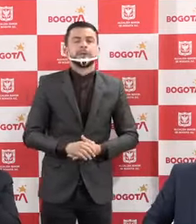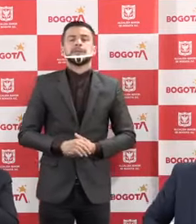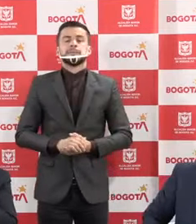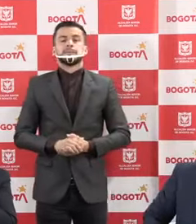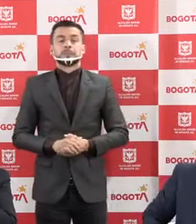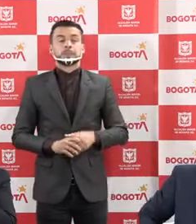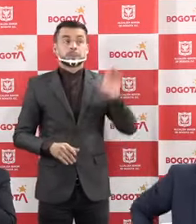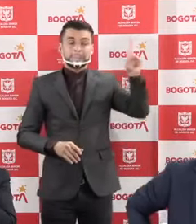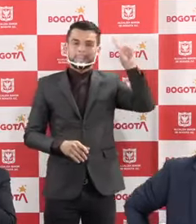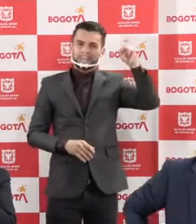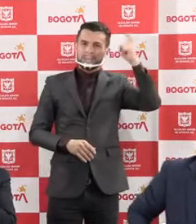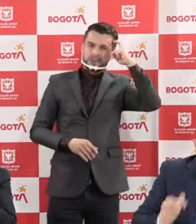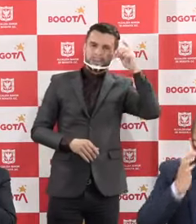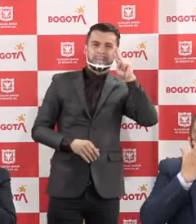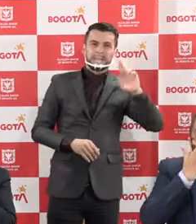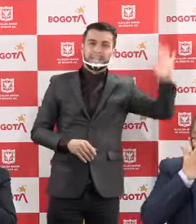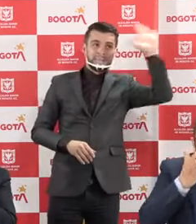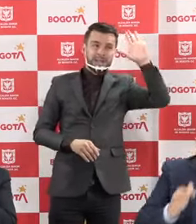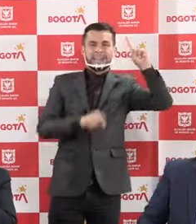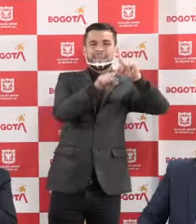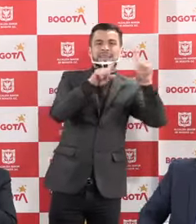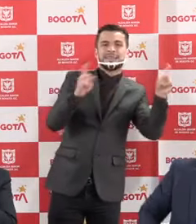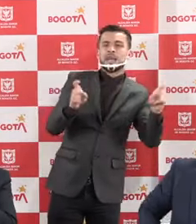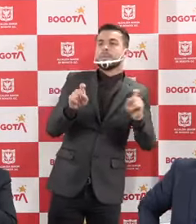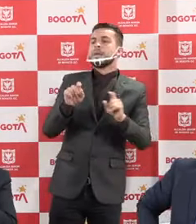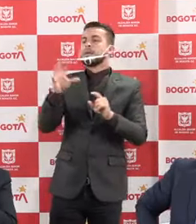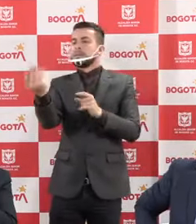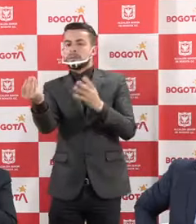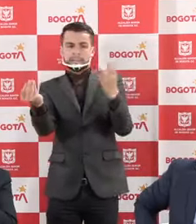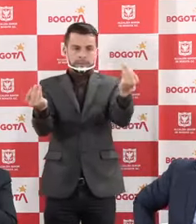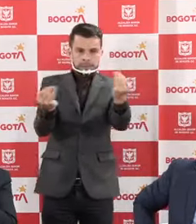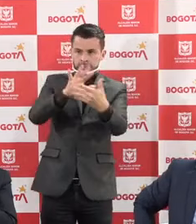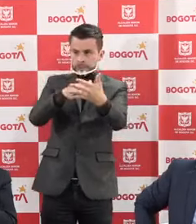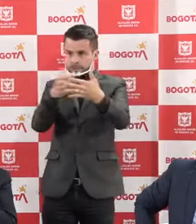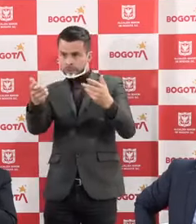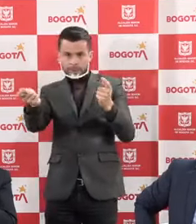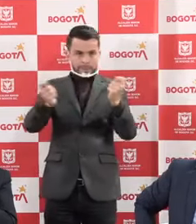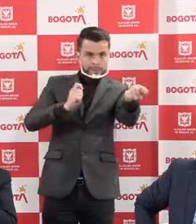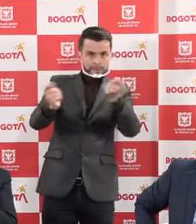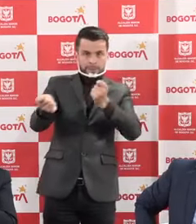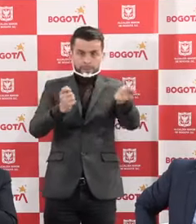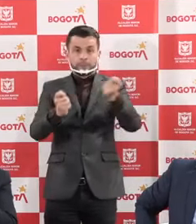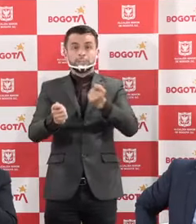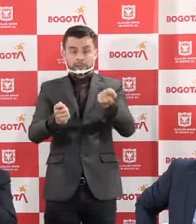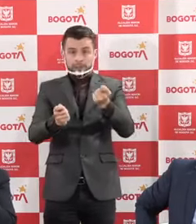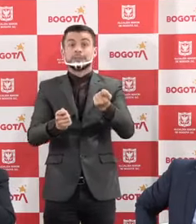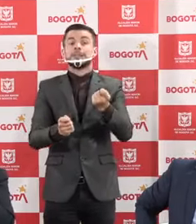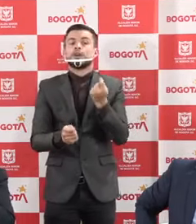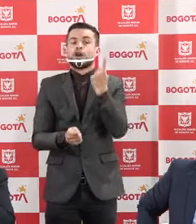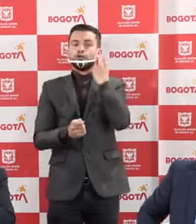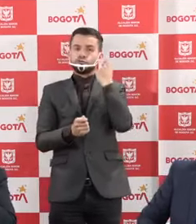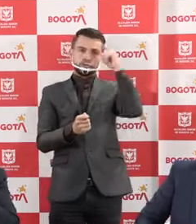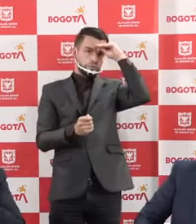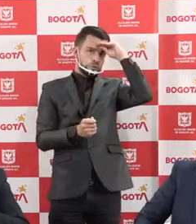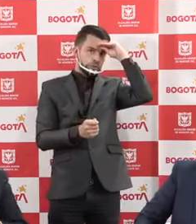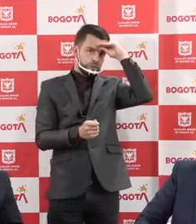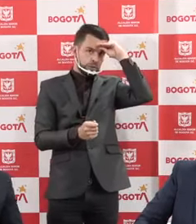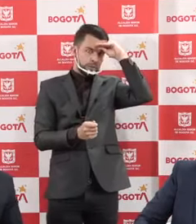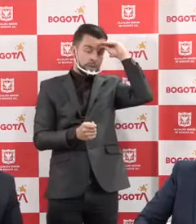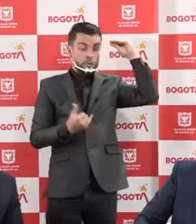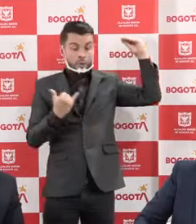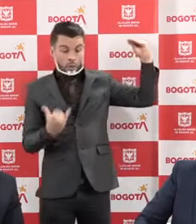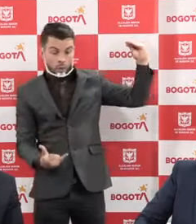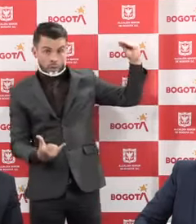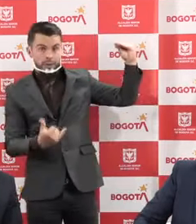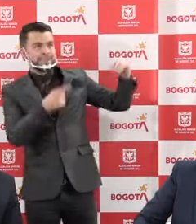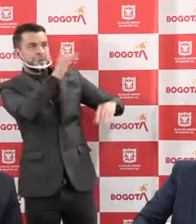gobierno nacional sobre aislamiento selectivo fue expedido la noche anterior le hemos solicitado hoy al ministerio el interior